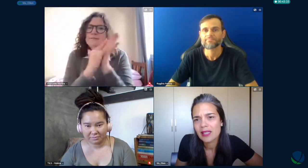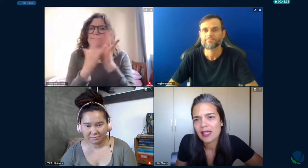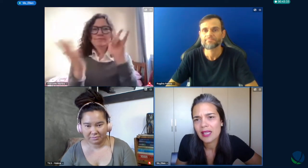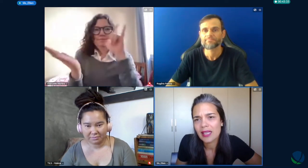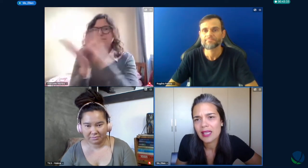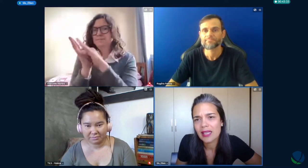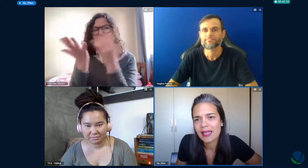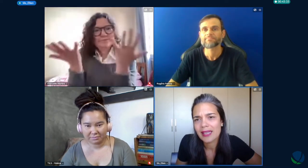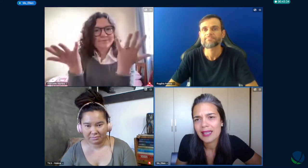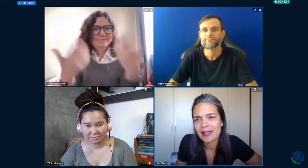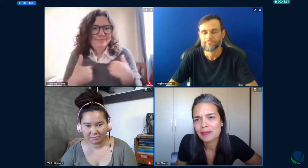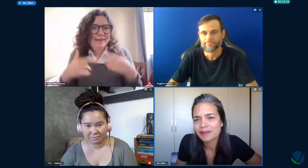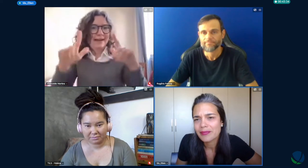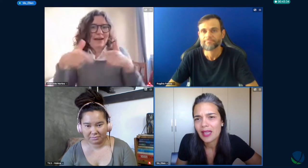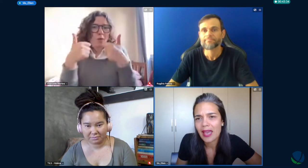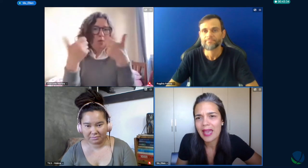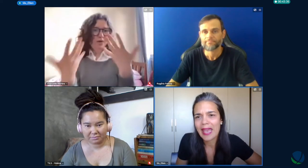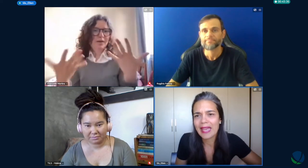que,